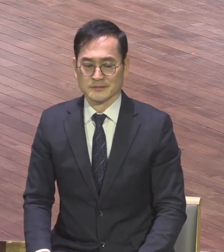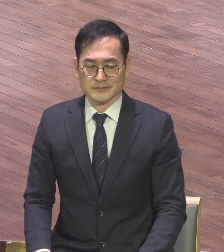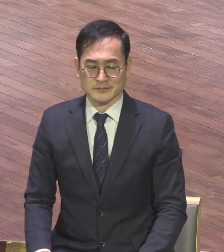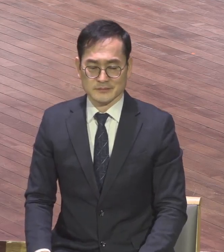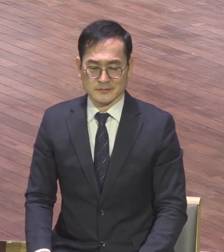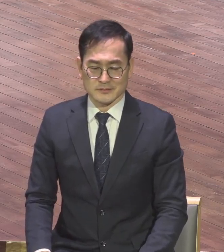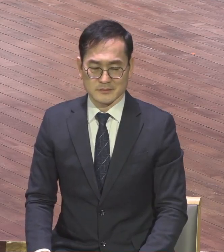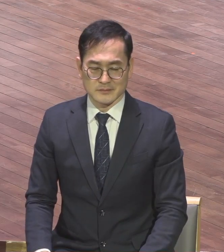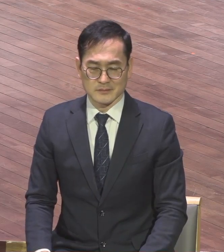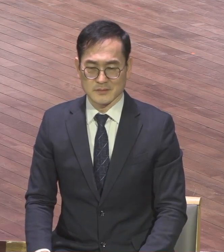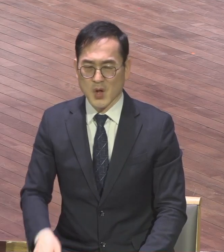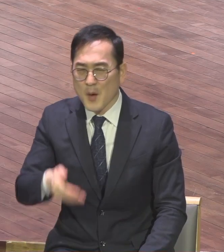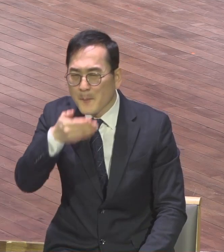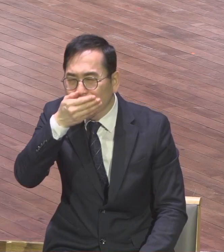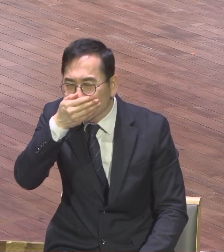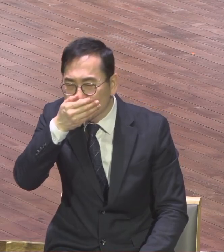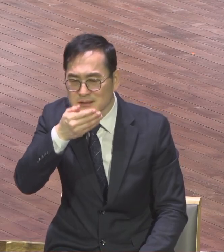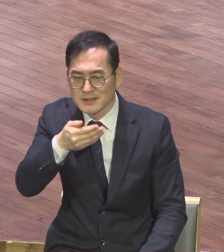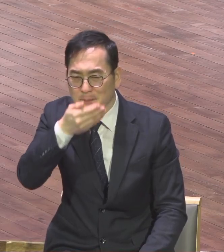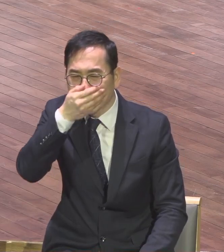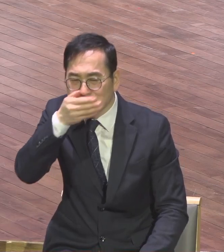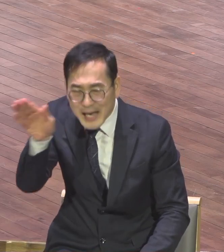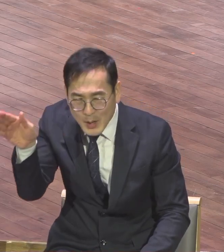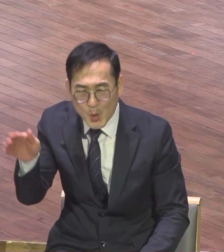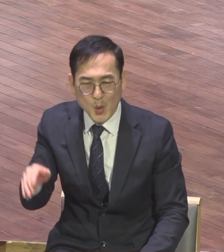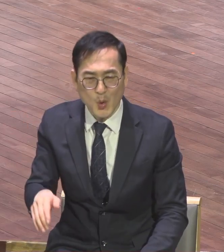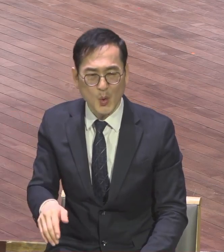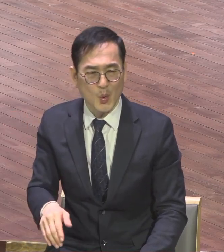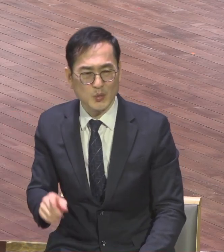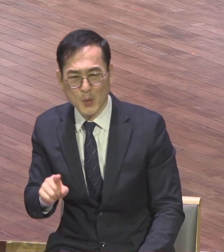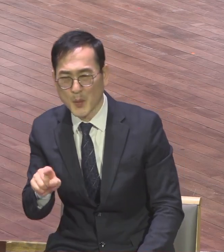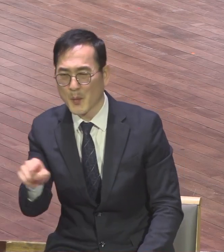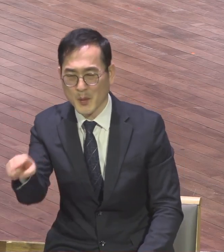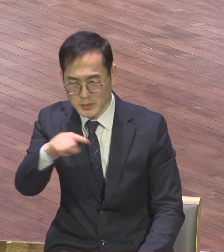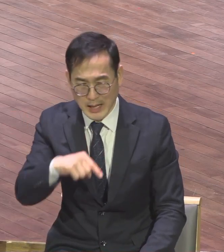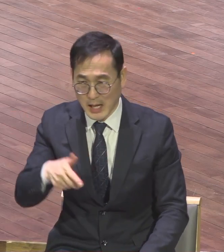마스크 안 쓰고 뭐 화장실 간 사람 검사하고 이름 조사하고 막